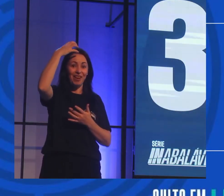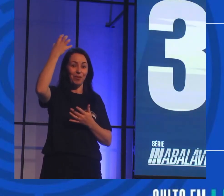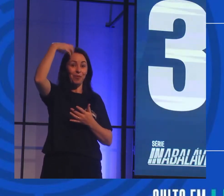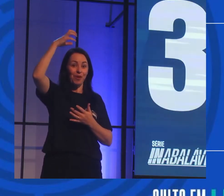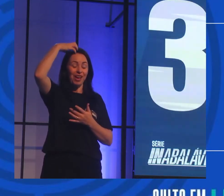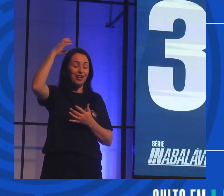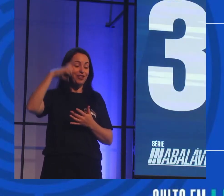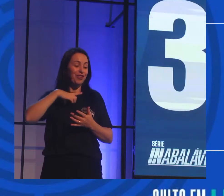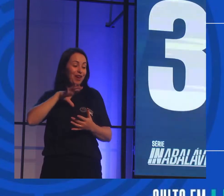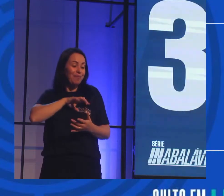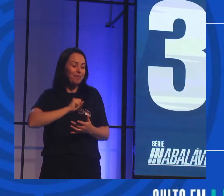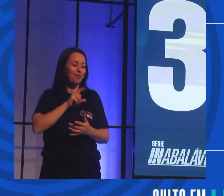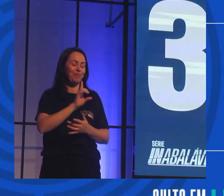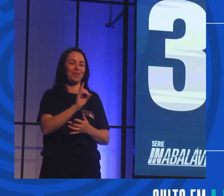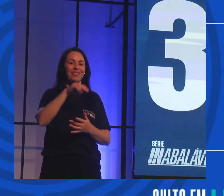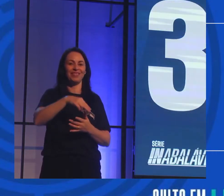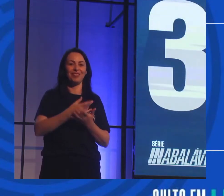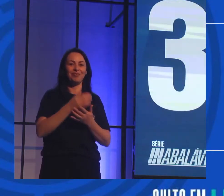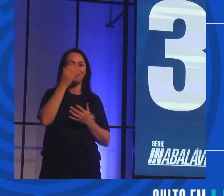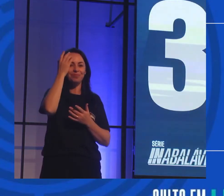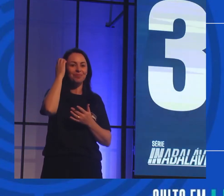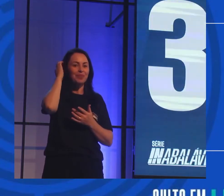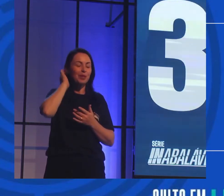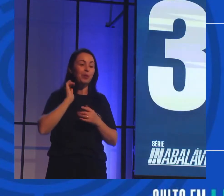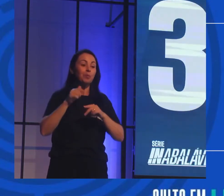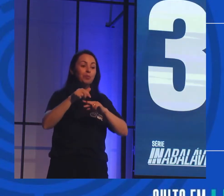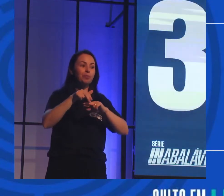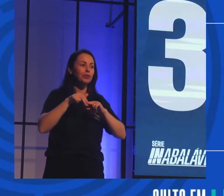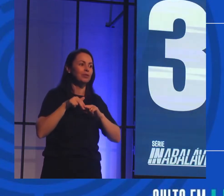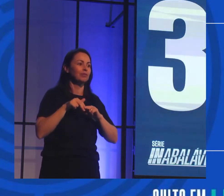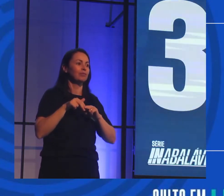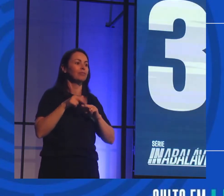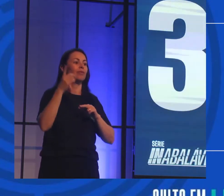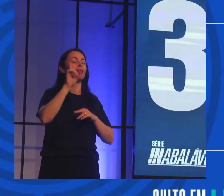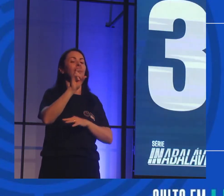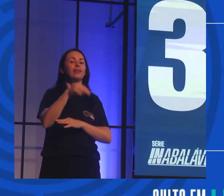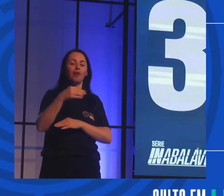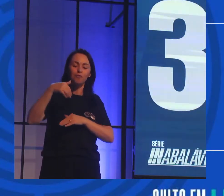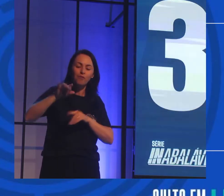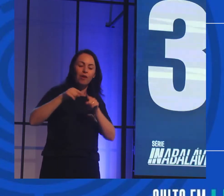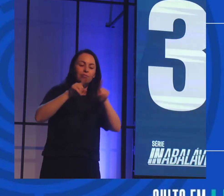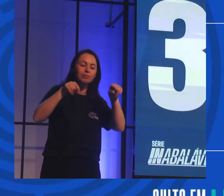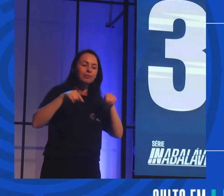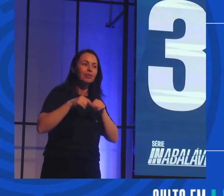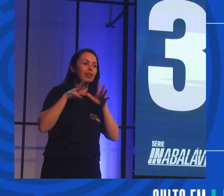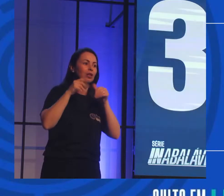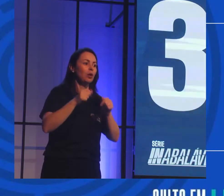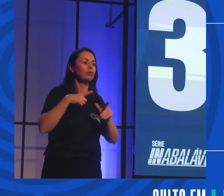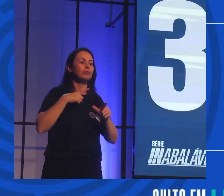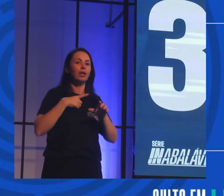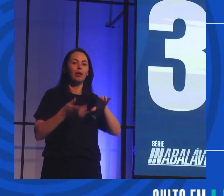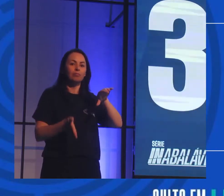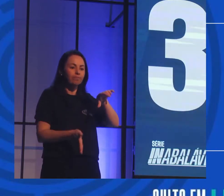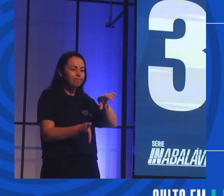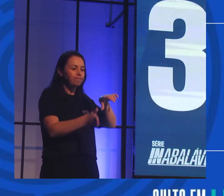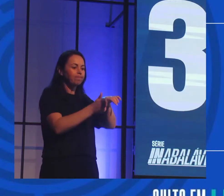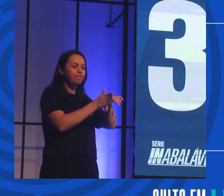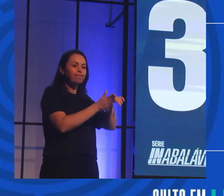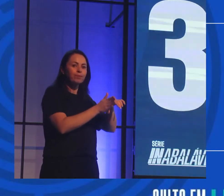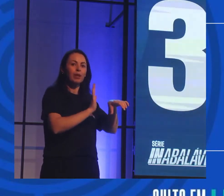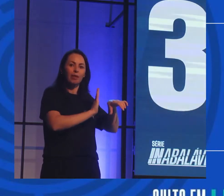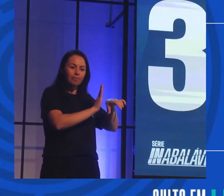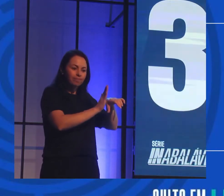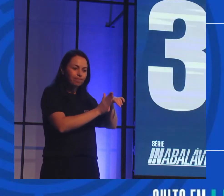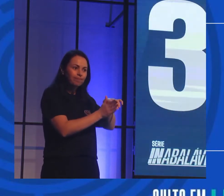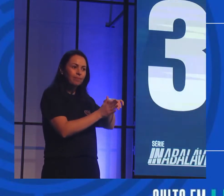próprio decreto. Ele vai à cova dos leões, uma pedra é colocada, ele coloca o selo, para que